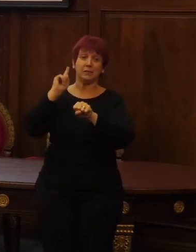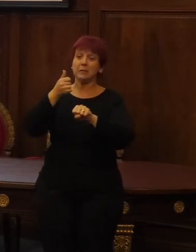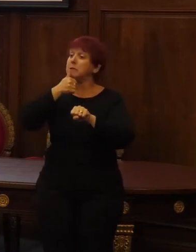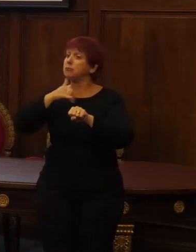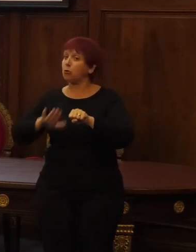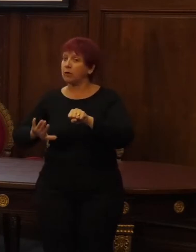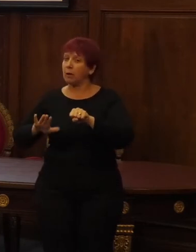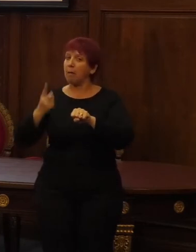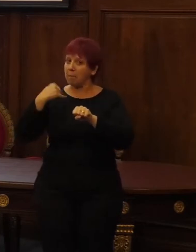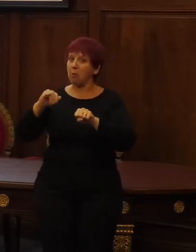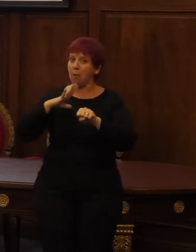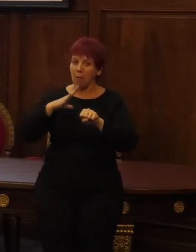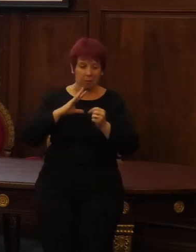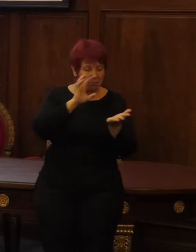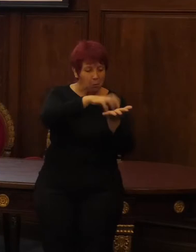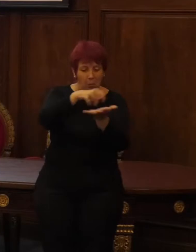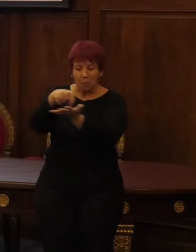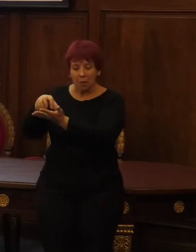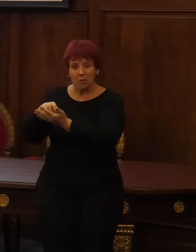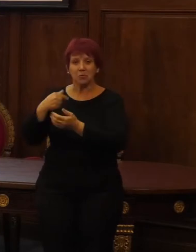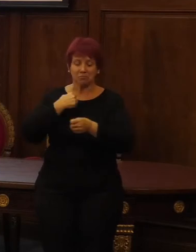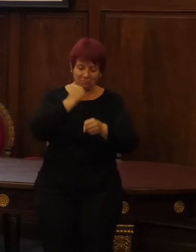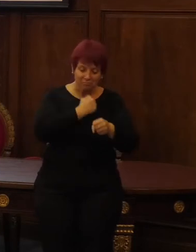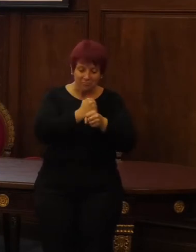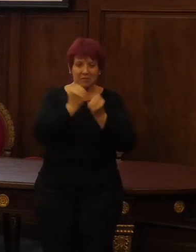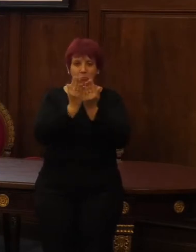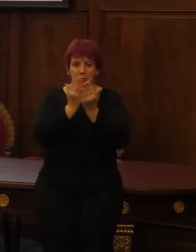entendiendo los lugares donde estuvimos involucrados, accionando.